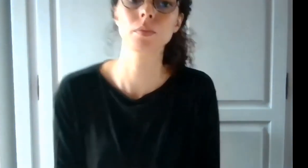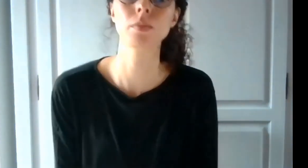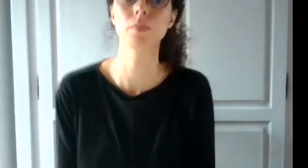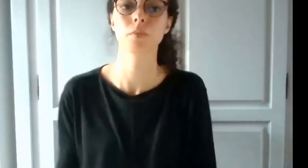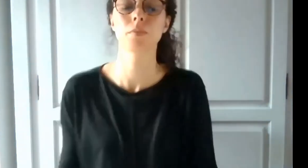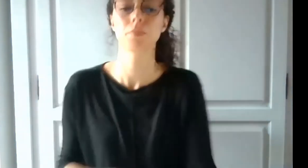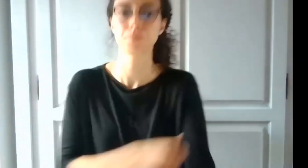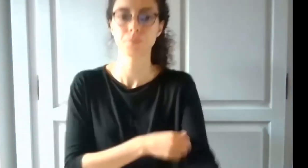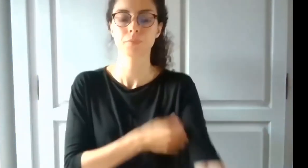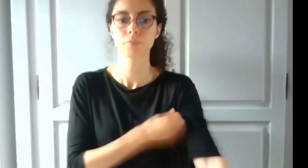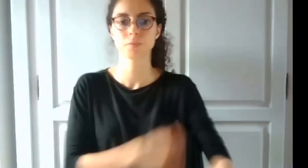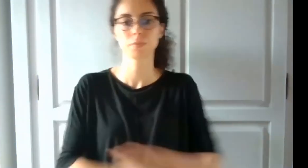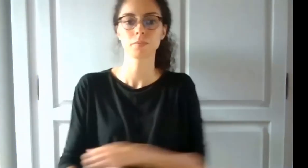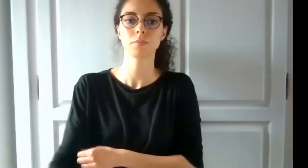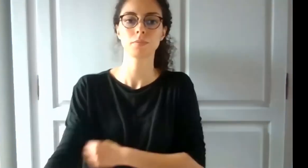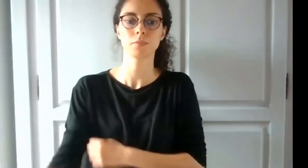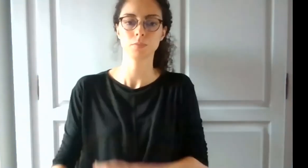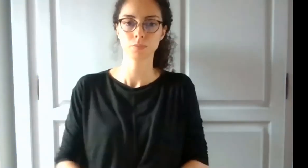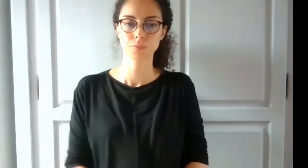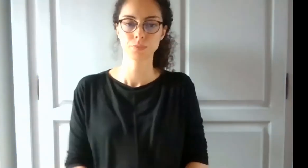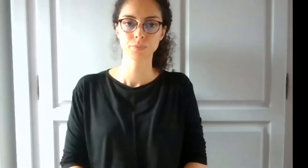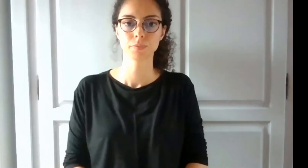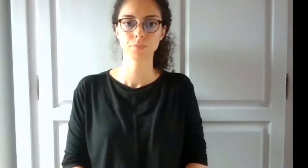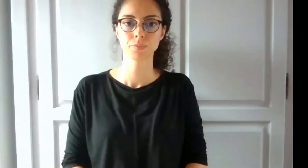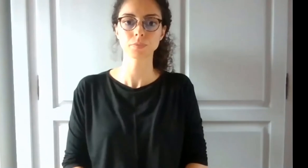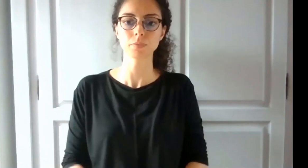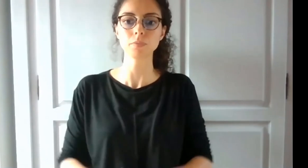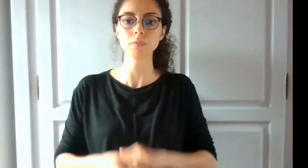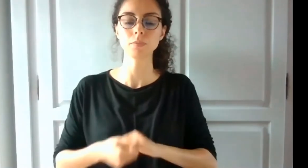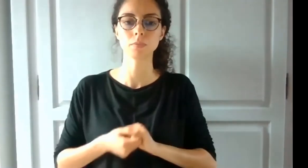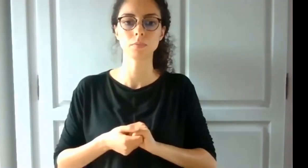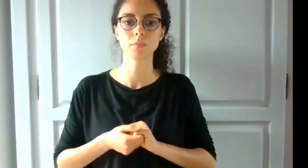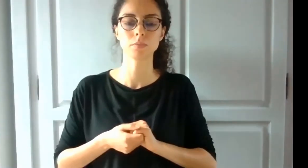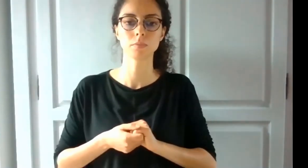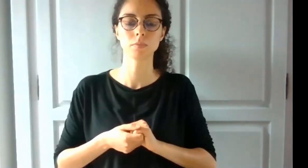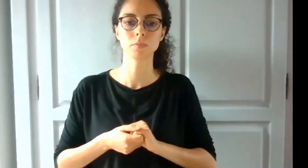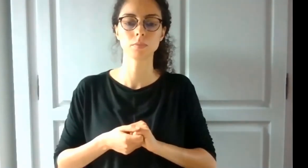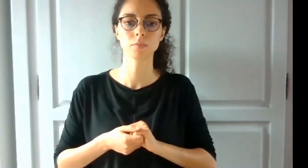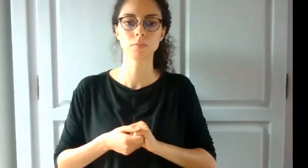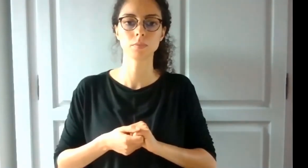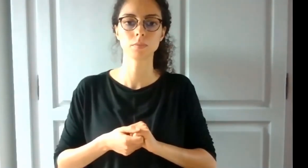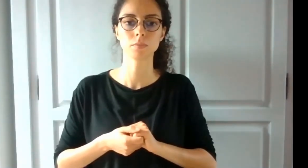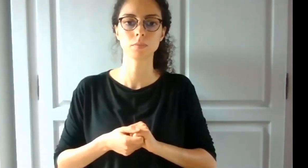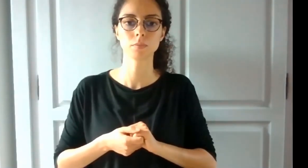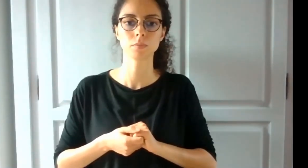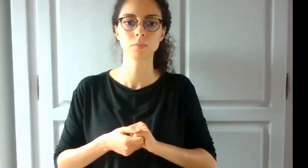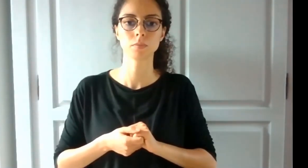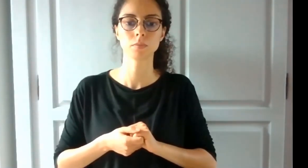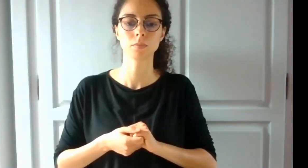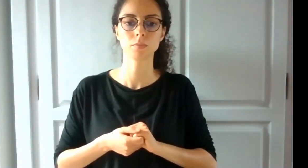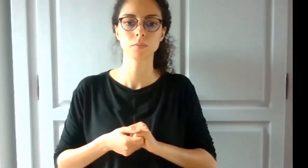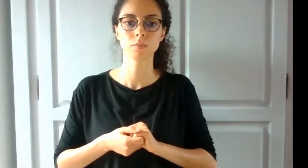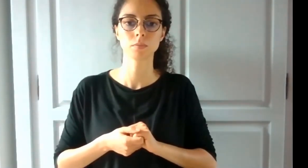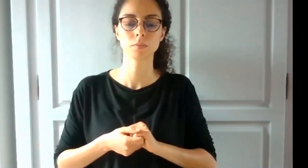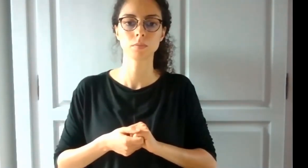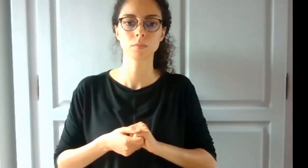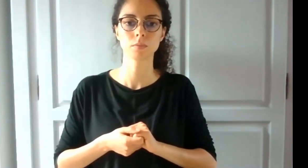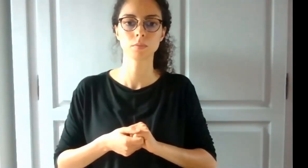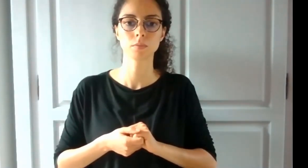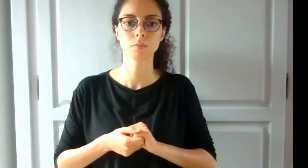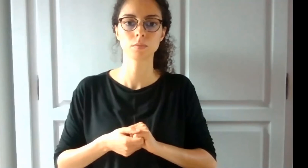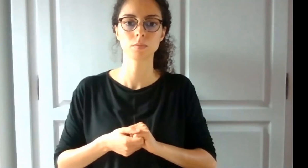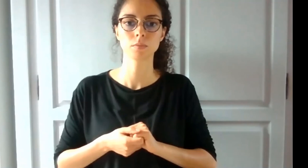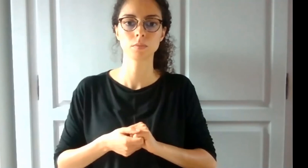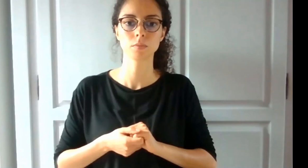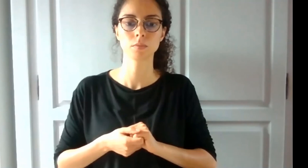Elle est essentielle. Je pense aussi que dans la perspective de la rentrée, il nous